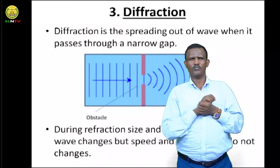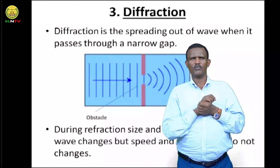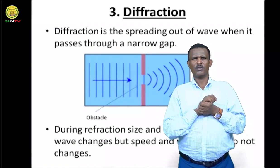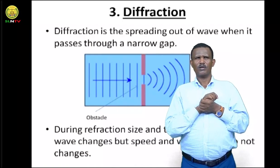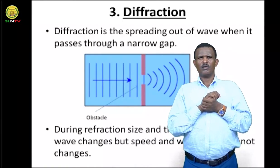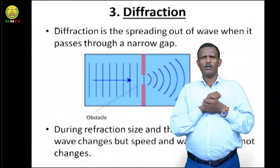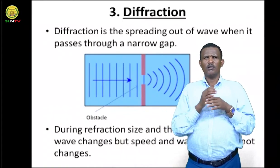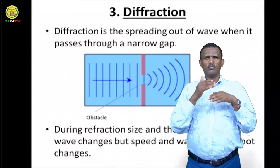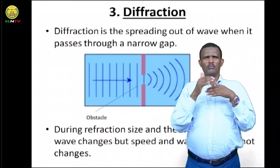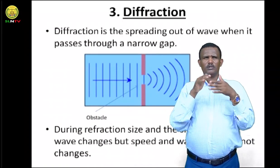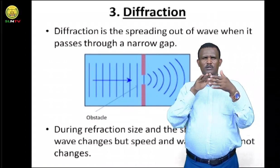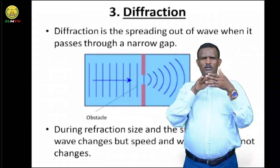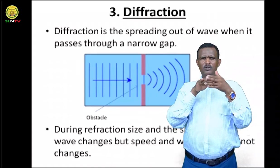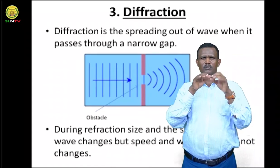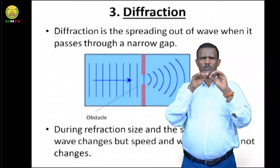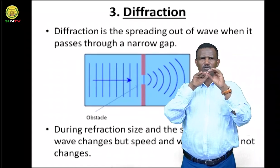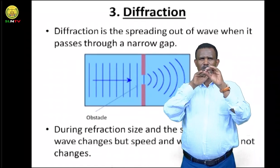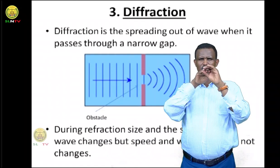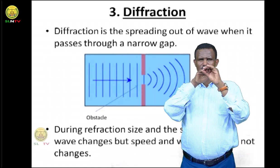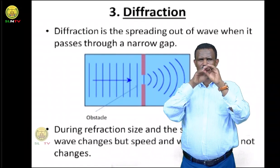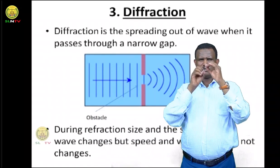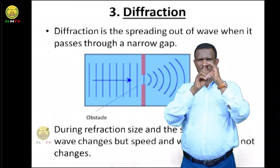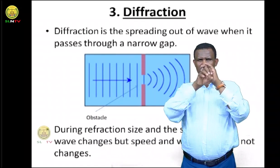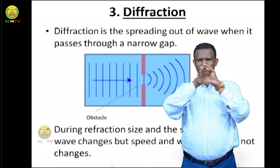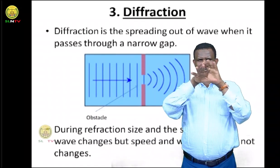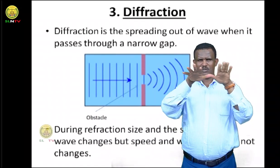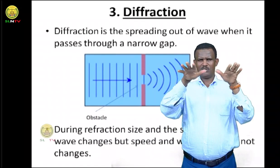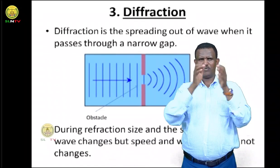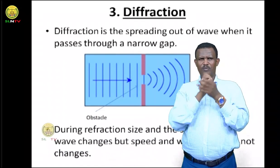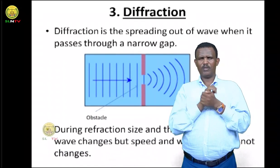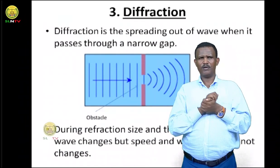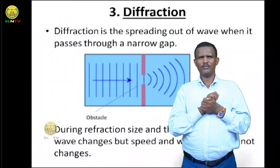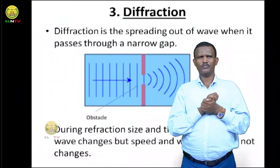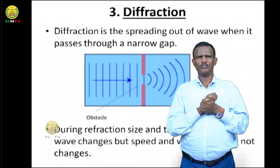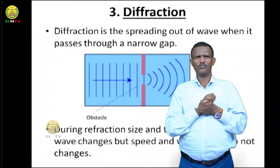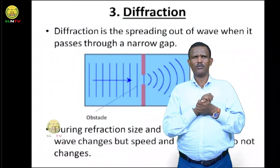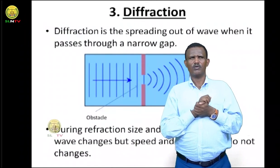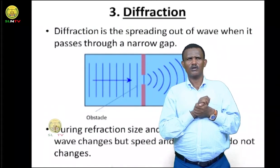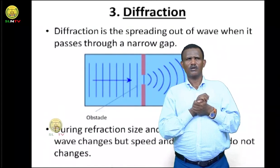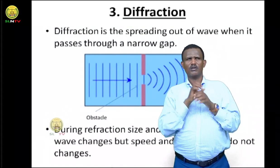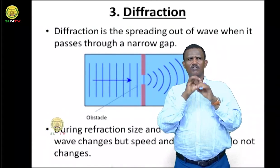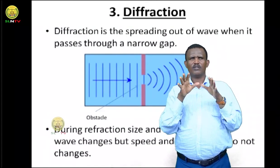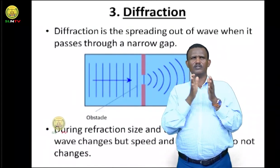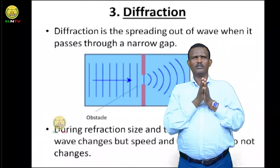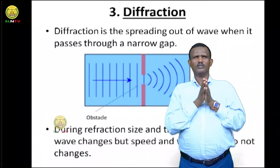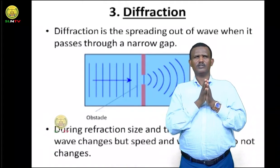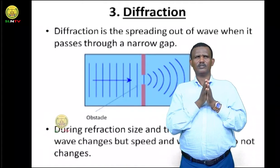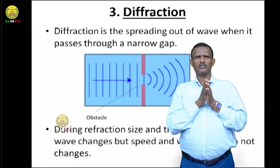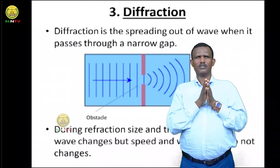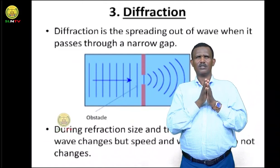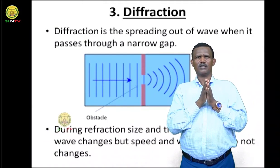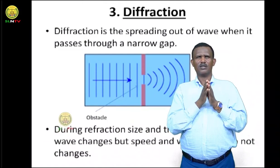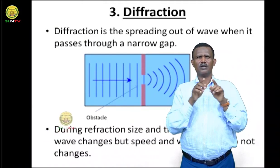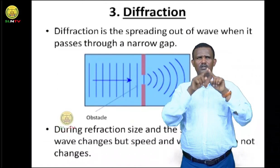gudubto ee narrow gap dhiibno refraction marka uu dhacayo refractionku size-ka iyo